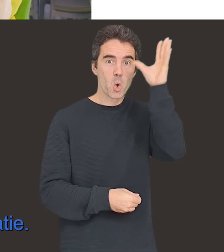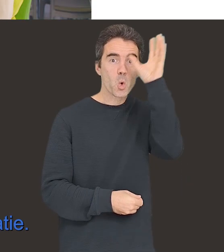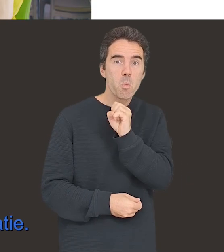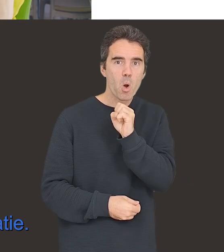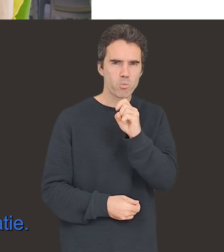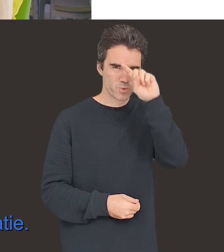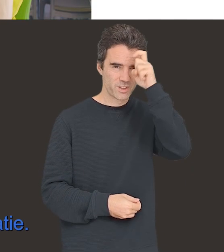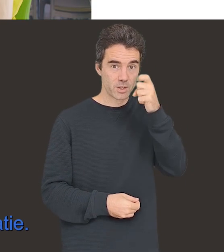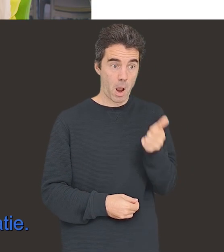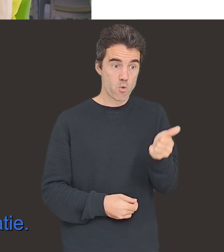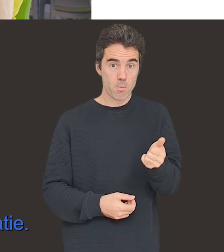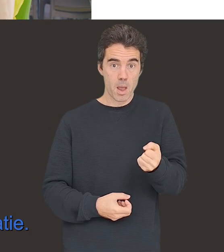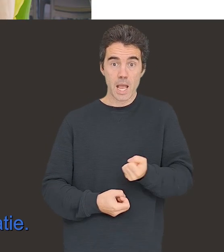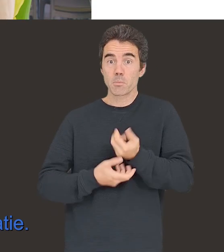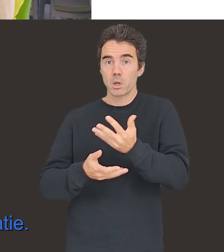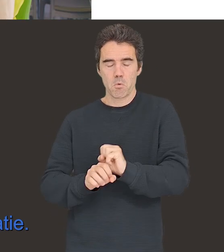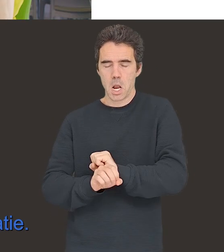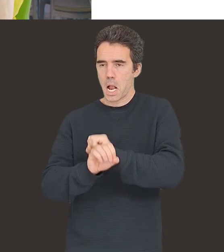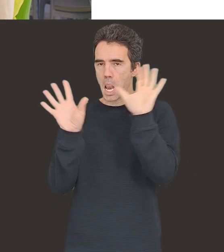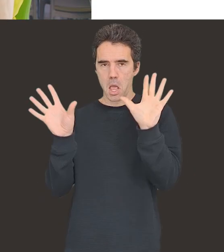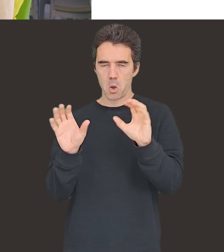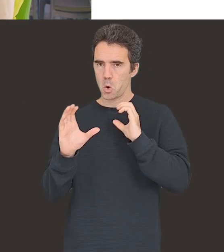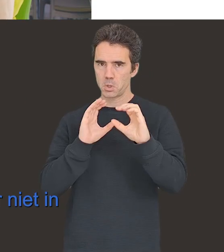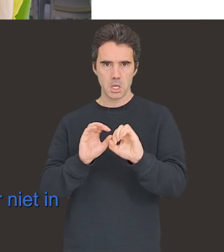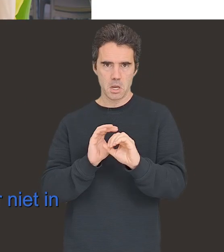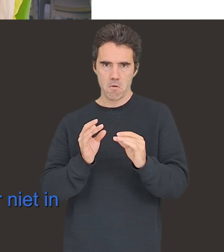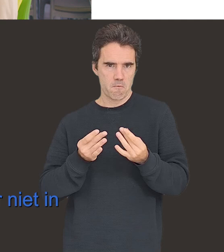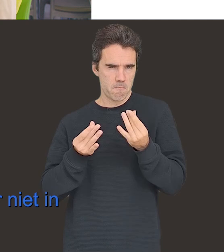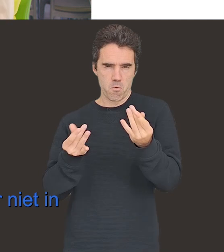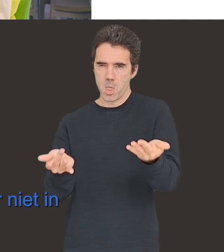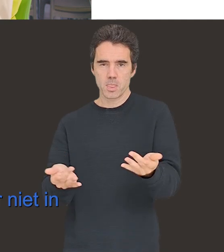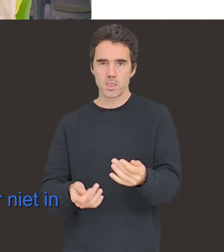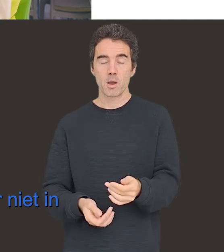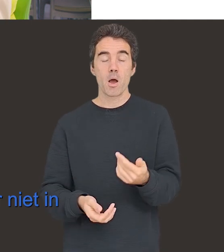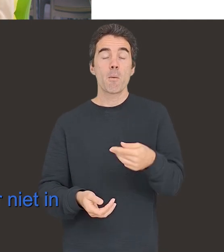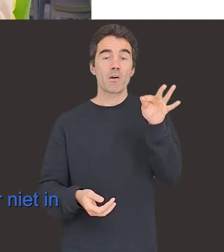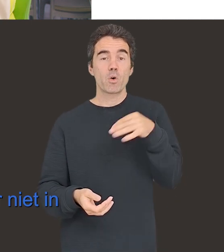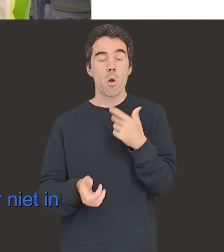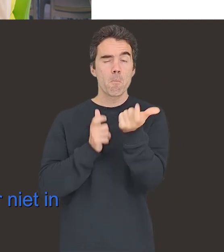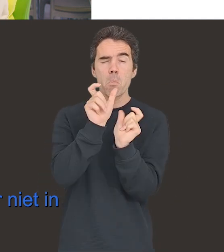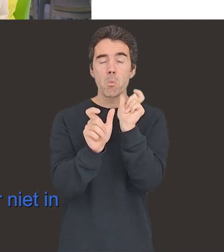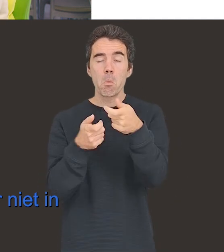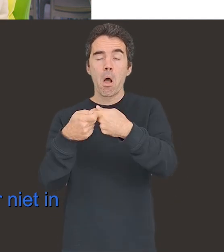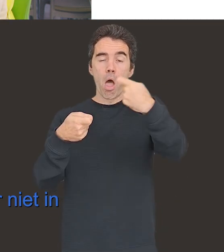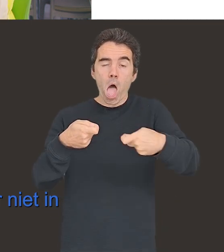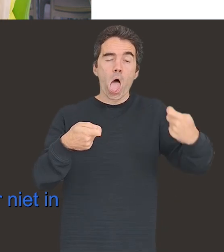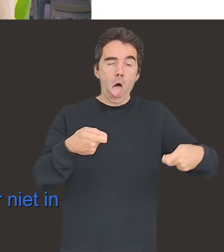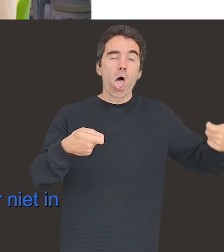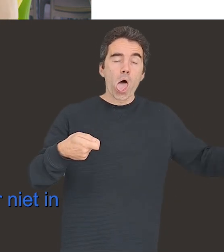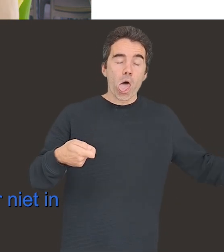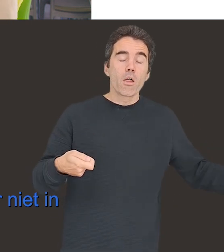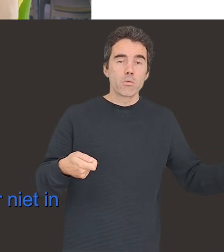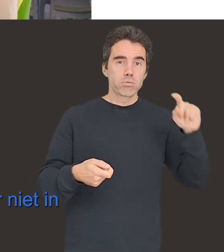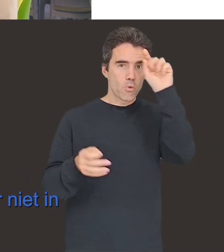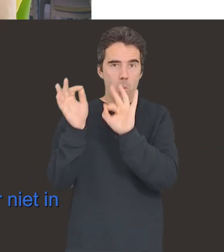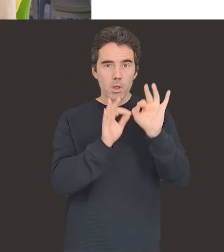très clair dans sa communication. Et nous, parfois, on gaspille des mots partout et on n'arrive pas au point